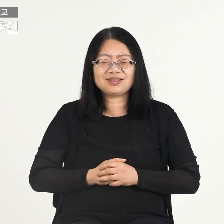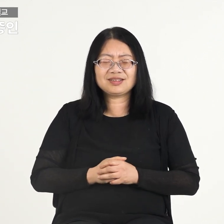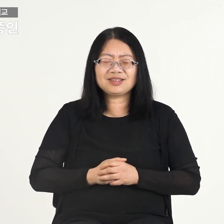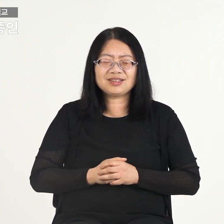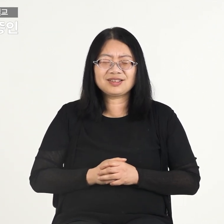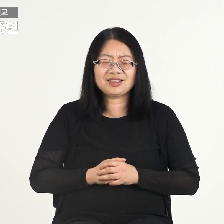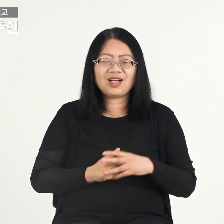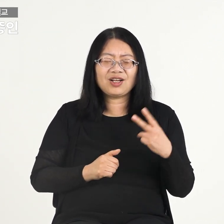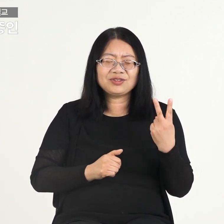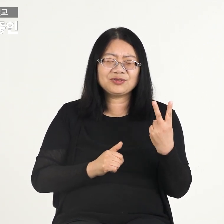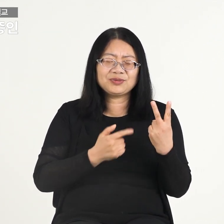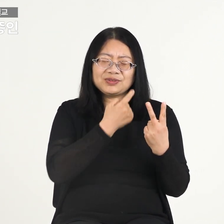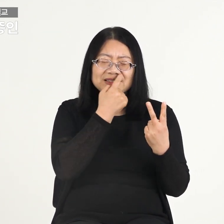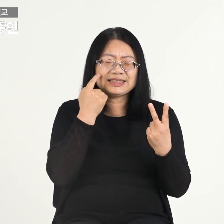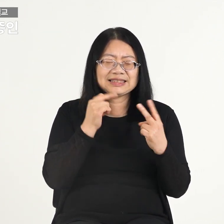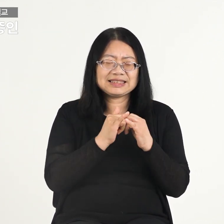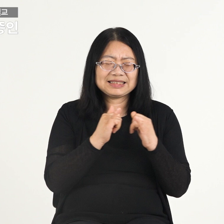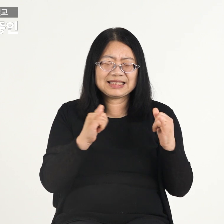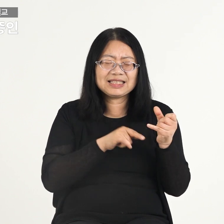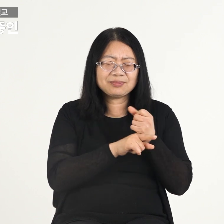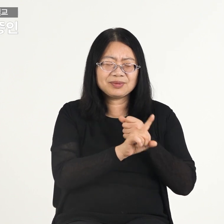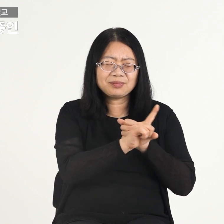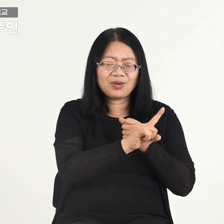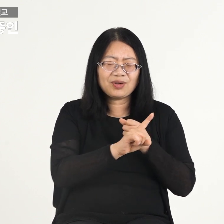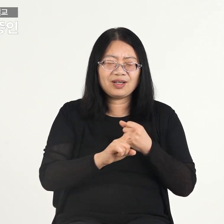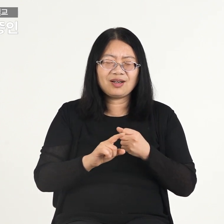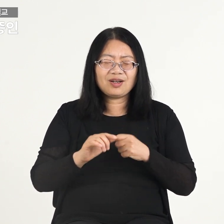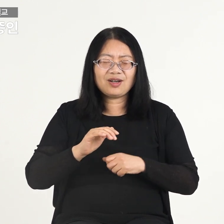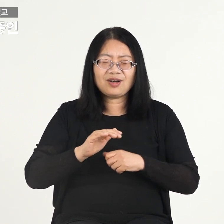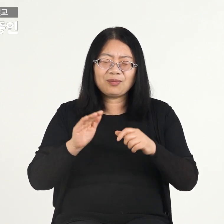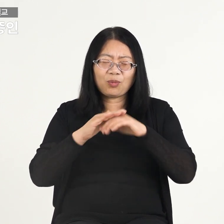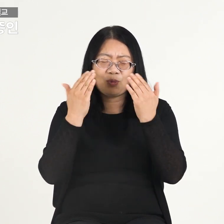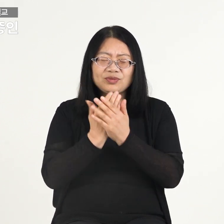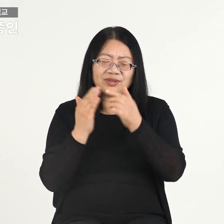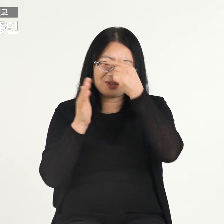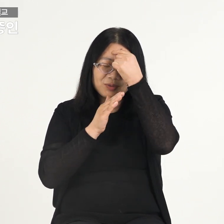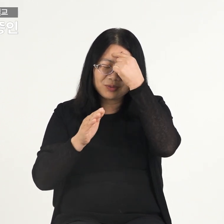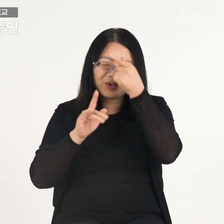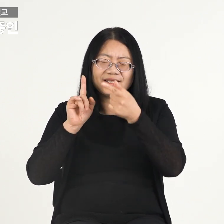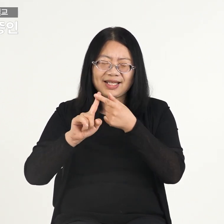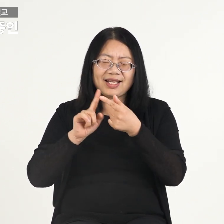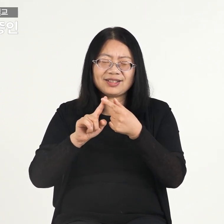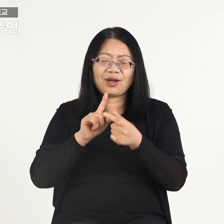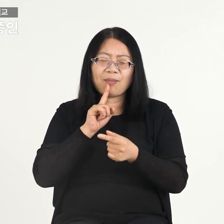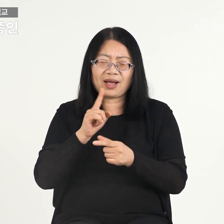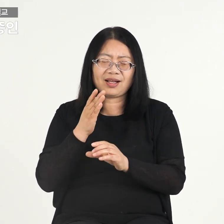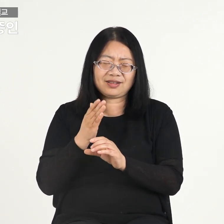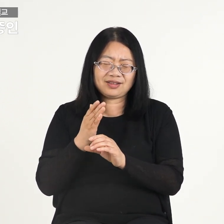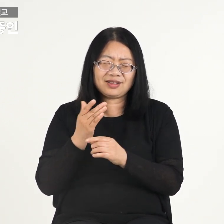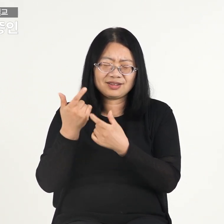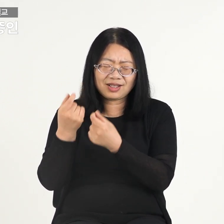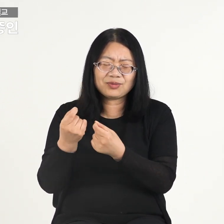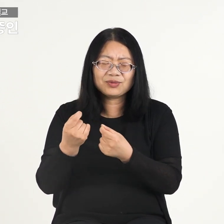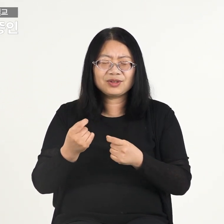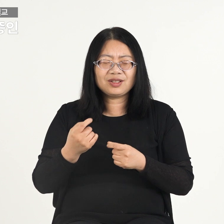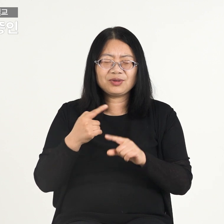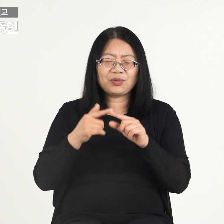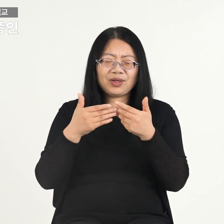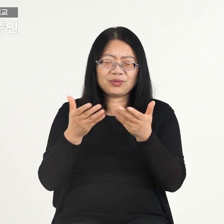두 증인이라는 것은 성도들을 얘기하는 것이고 나아가 교회 공동체를 얘기하는